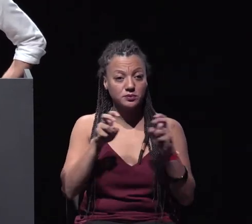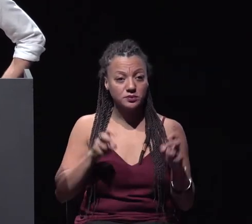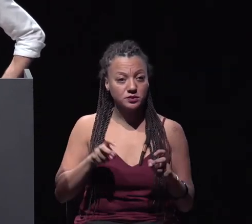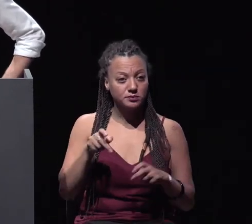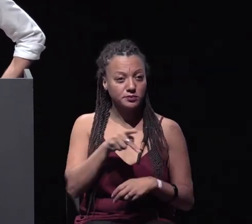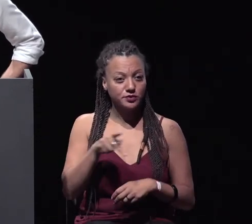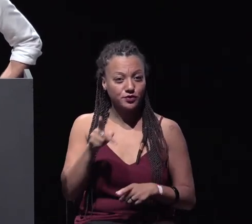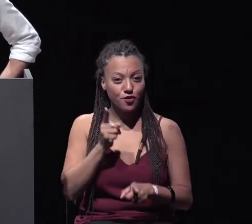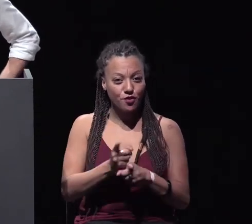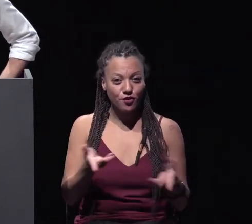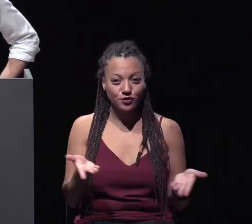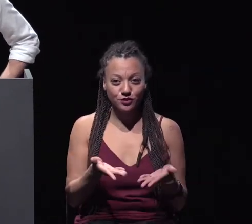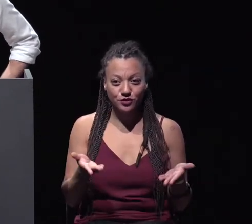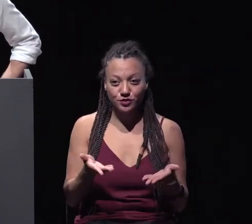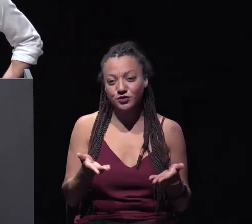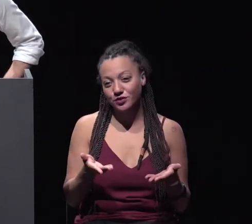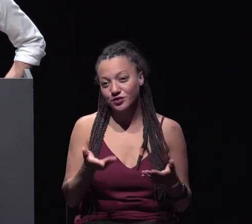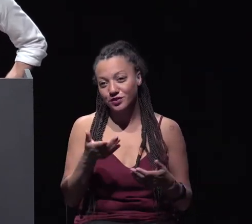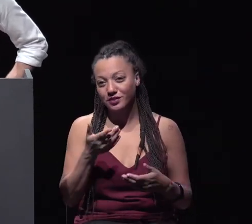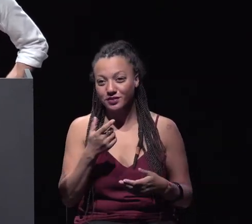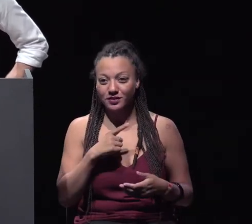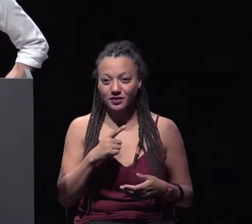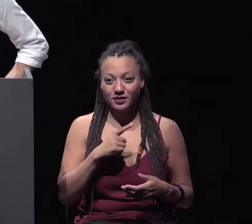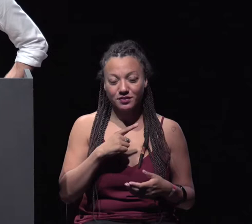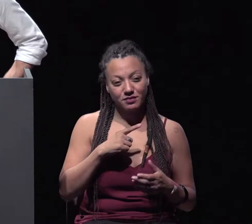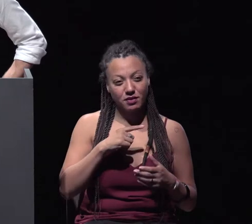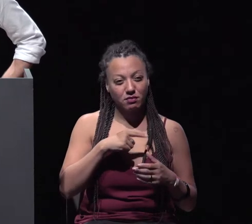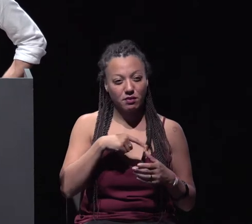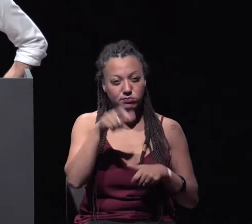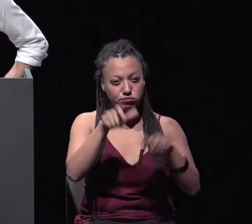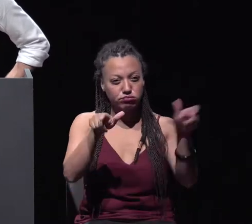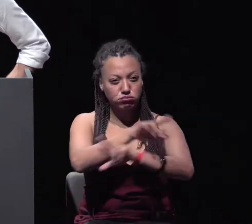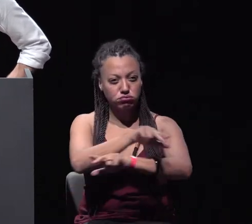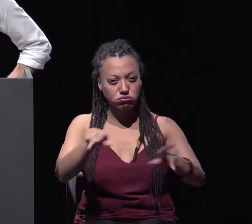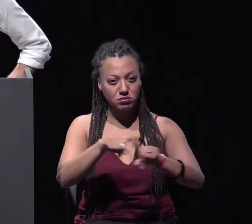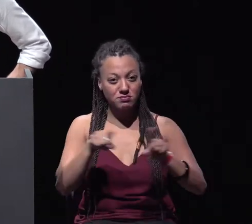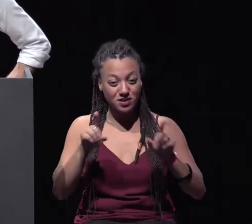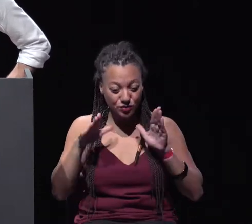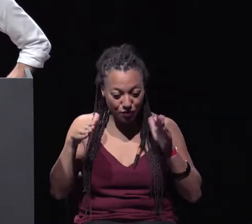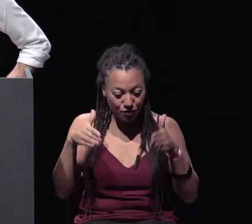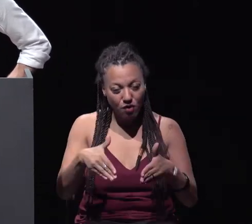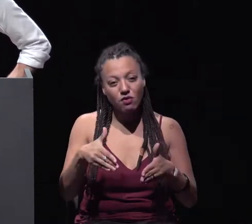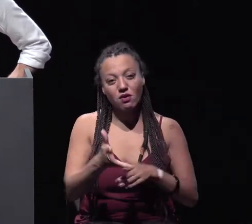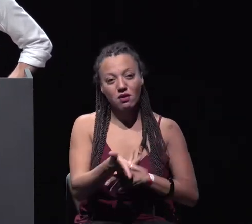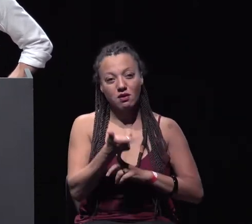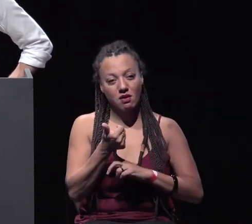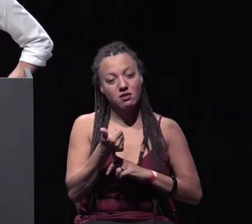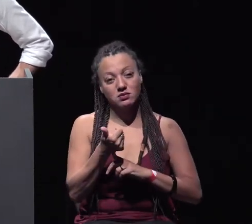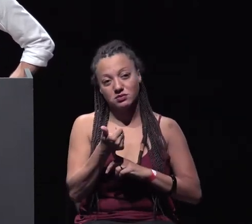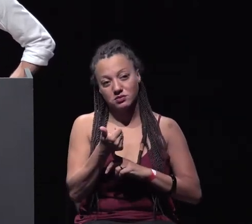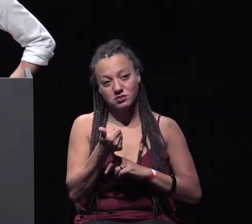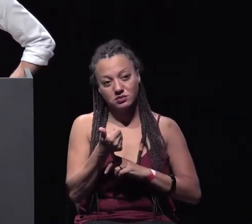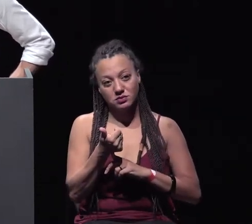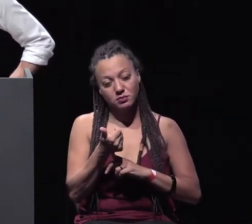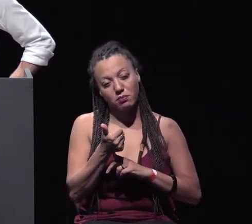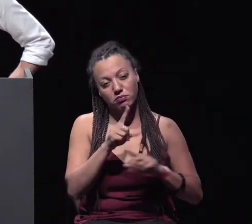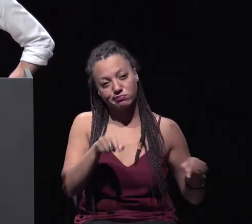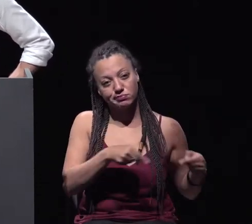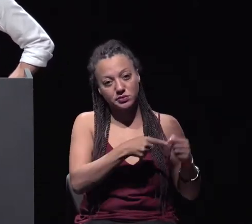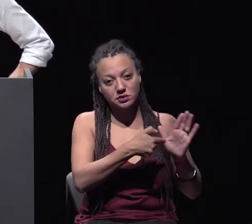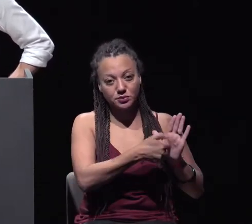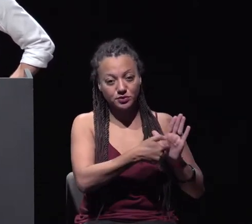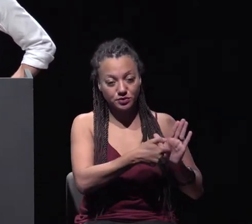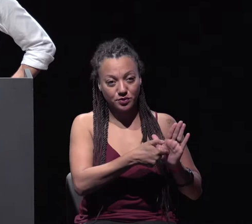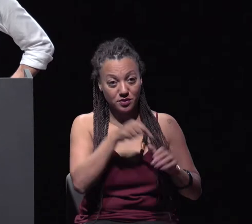enfim vai ter gente se a outras linguagens outros universos mas é bastante focado no universo das artes visuais tendo em vista as nossas posições é o